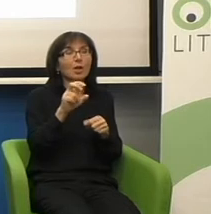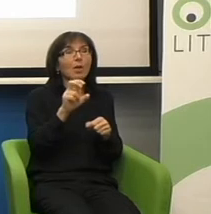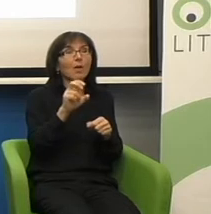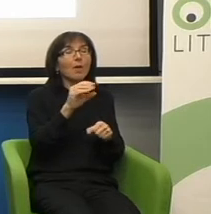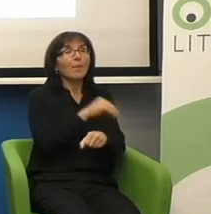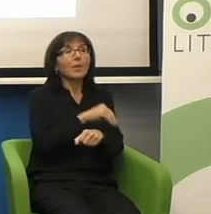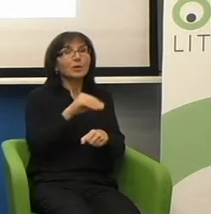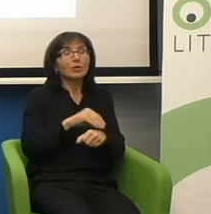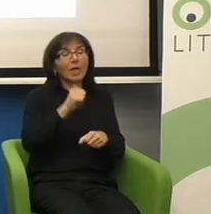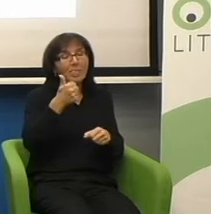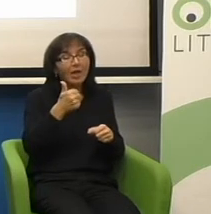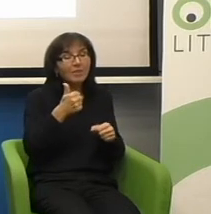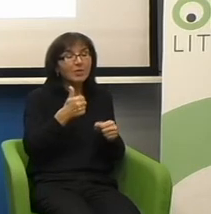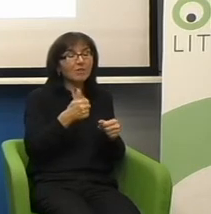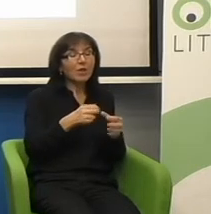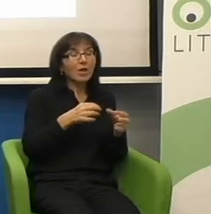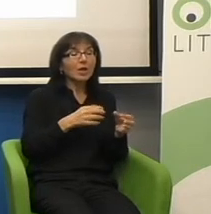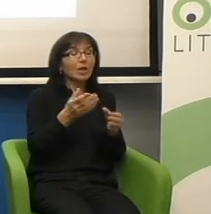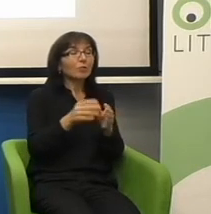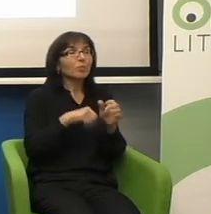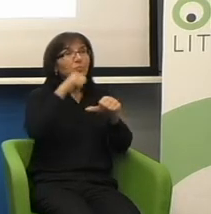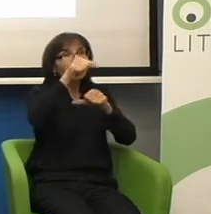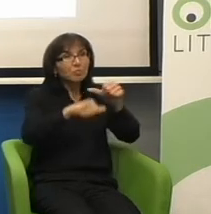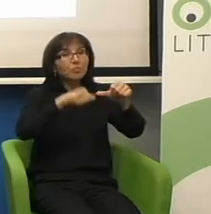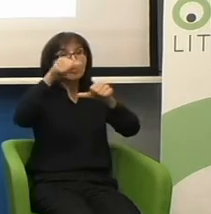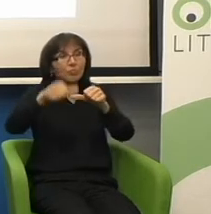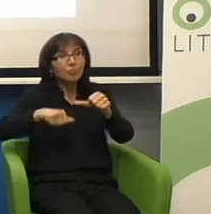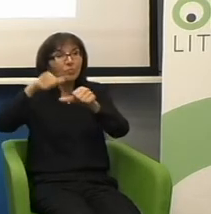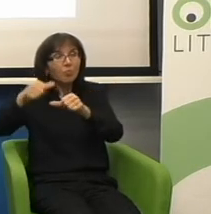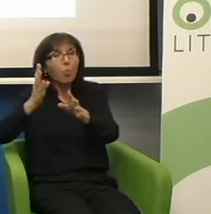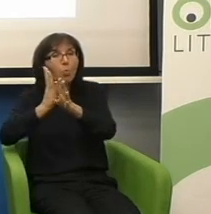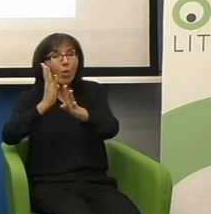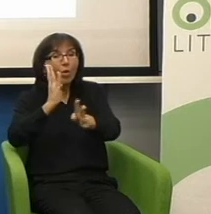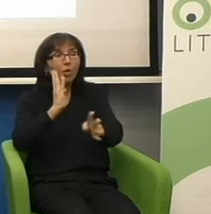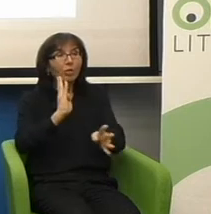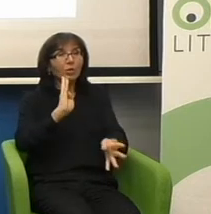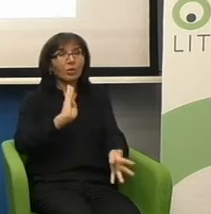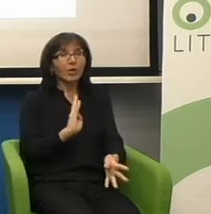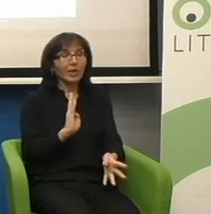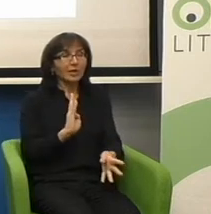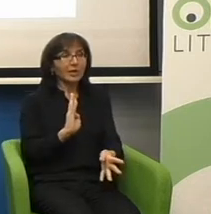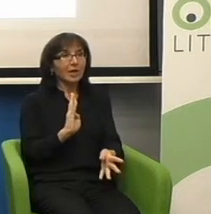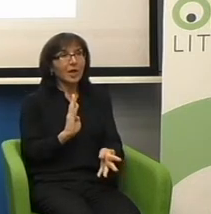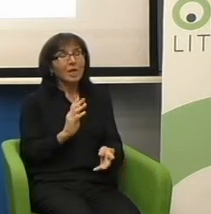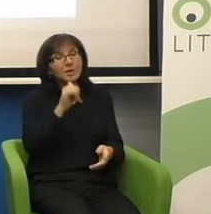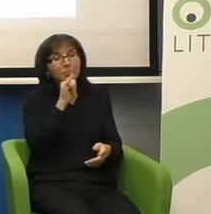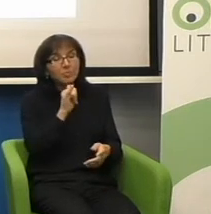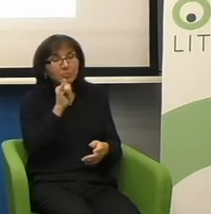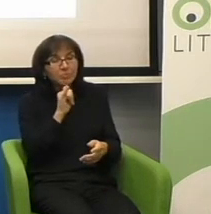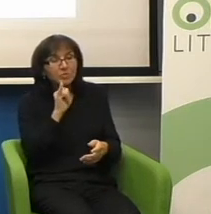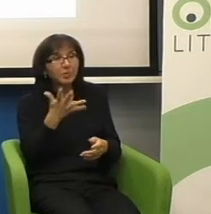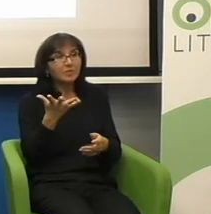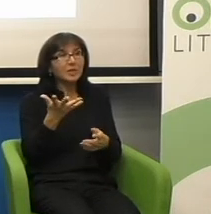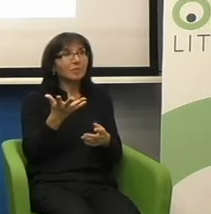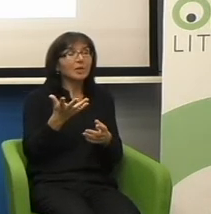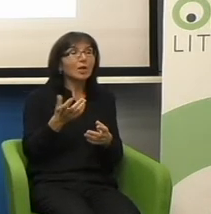najpierw chronologicznie i będziemy w trakcie, czy rzucamy się na to, co jest, konsumujemy to, co jest i próbujemy odnaleźć się w